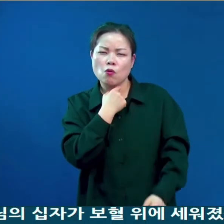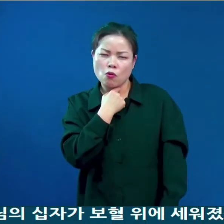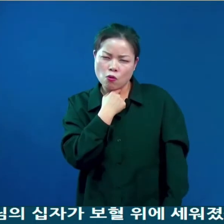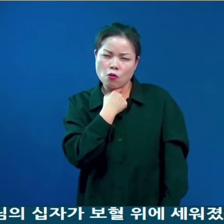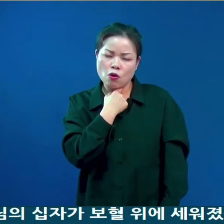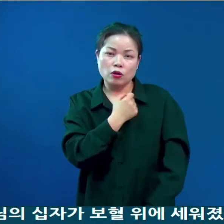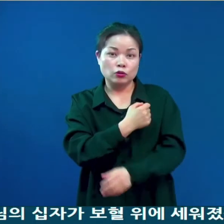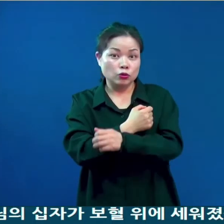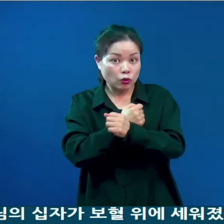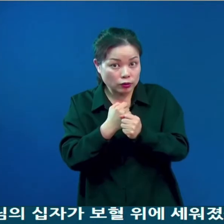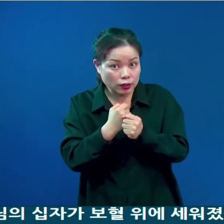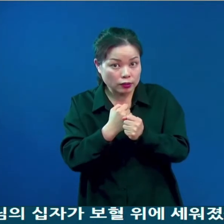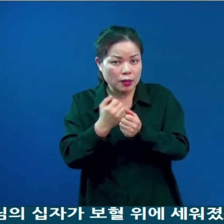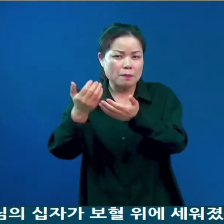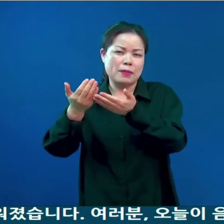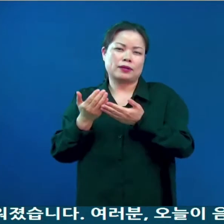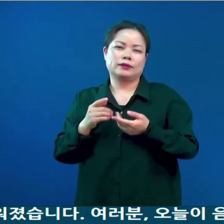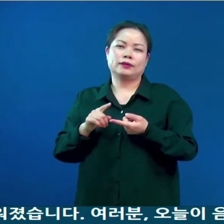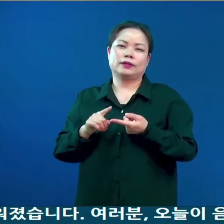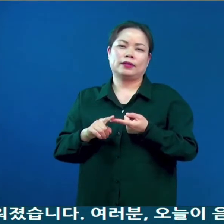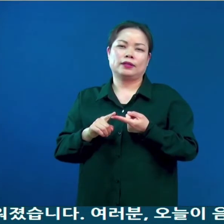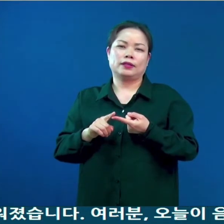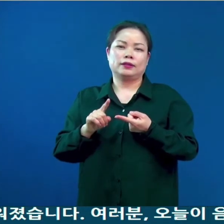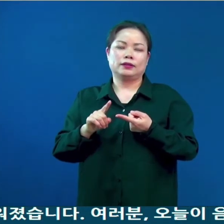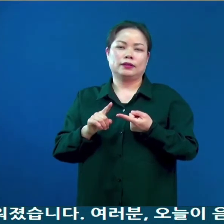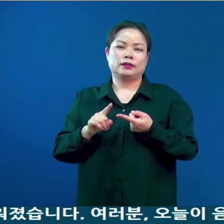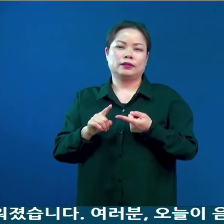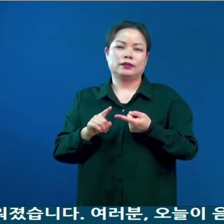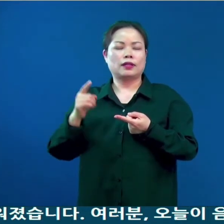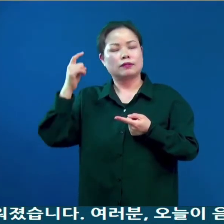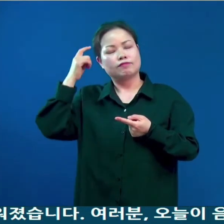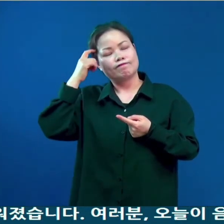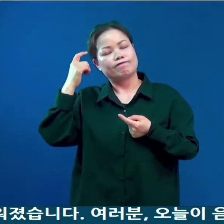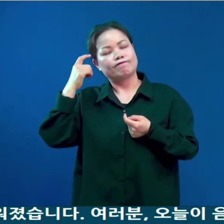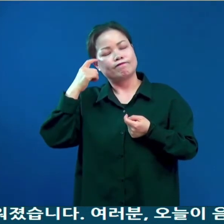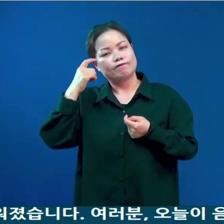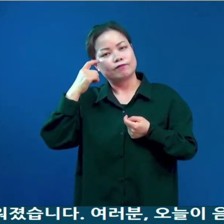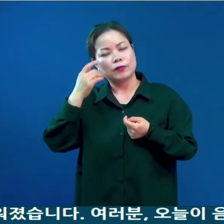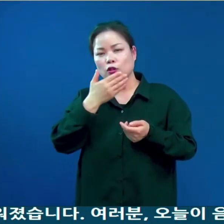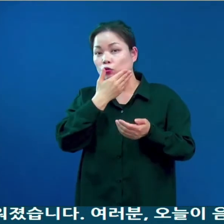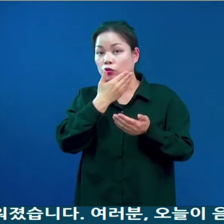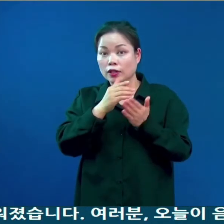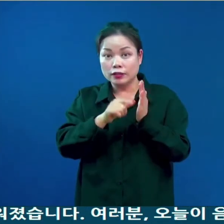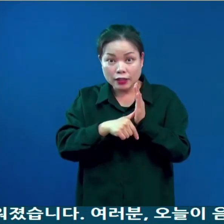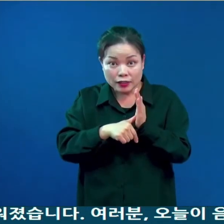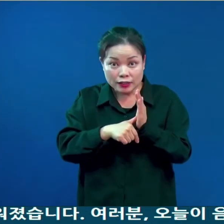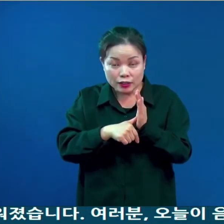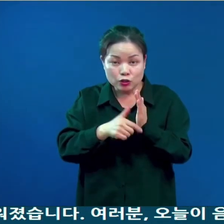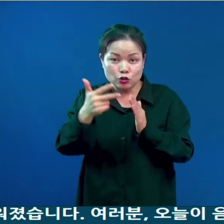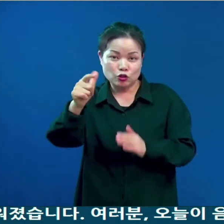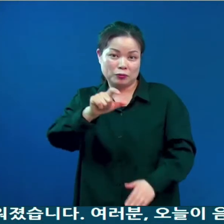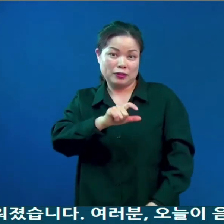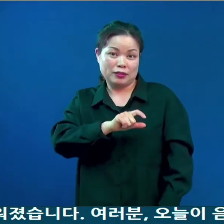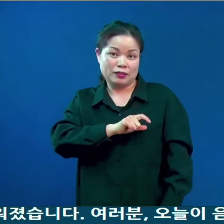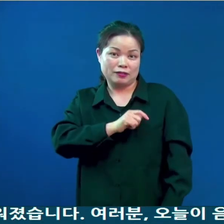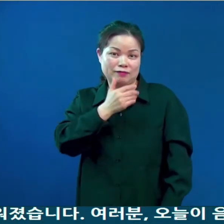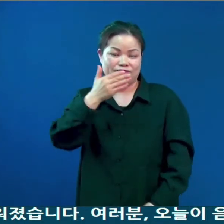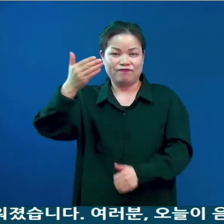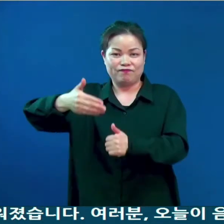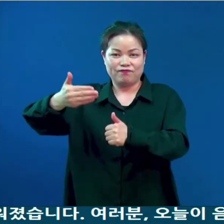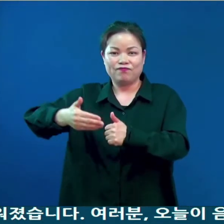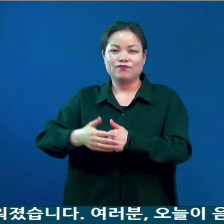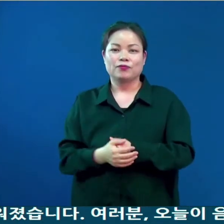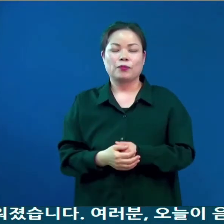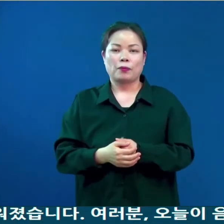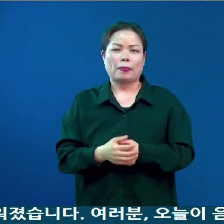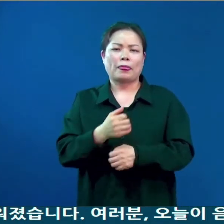구하고 용서를 받는지 그것을 한번 되새겨보는 귀한 시간이 되기를 주님의 이름으로